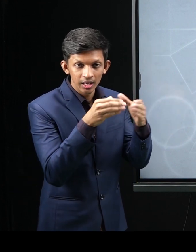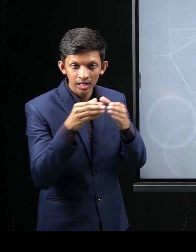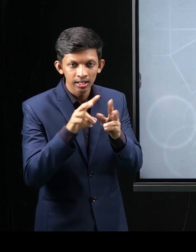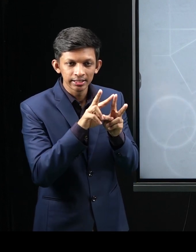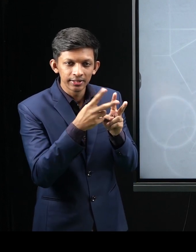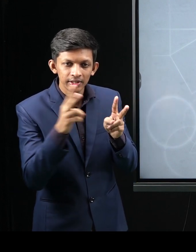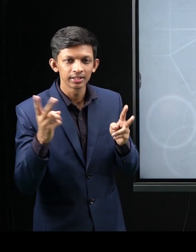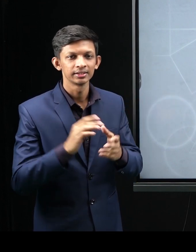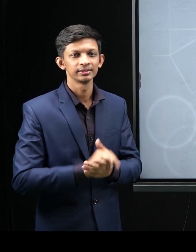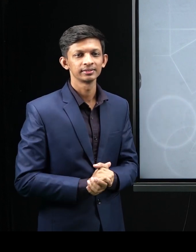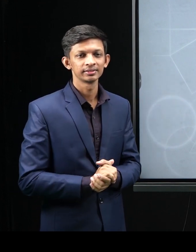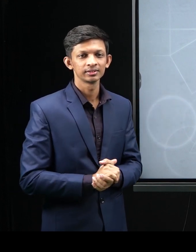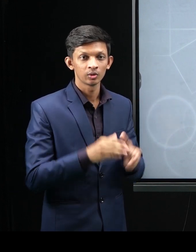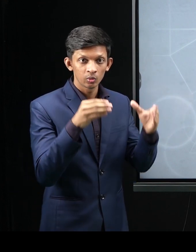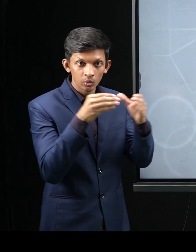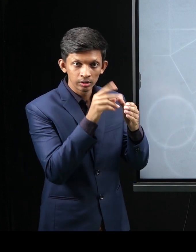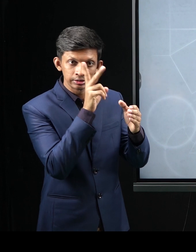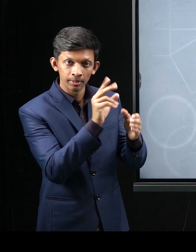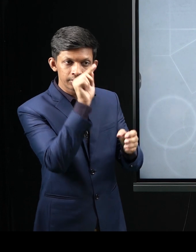సాధారణ వ్యత్యాసం, సాధారణ నిష్పత్తి,